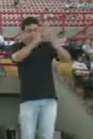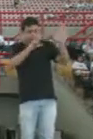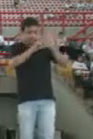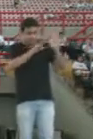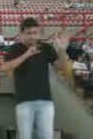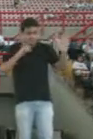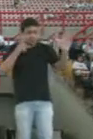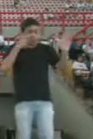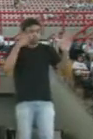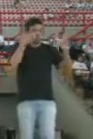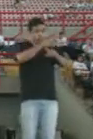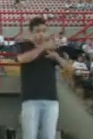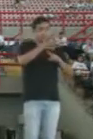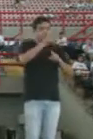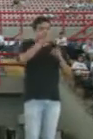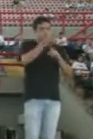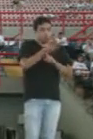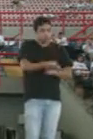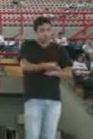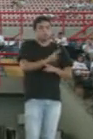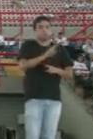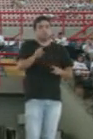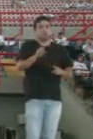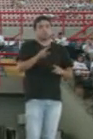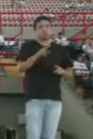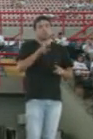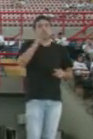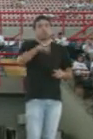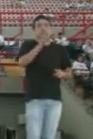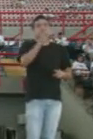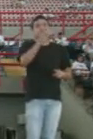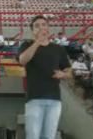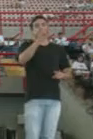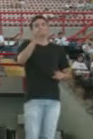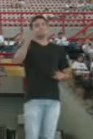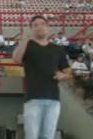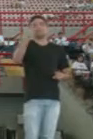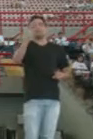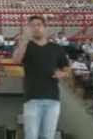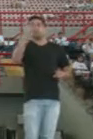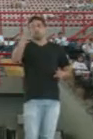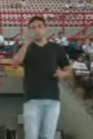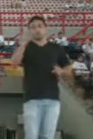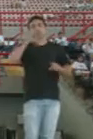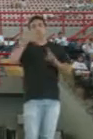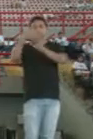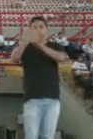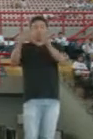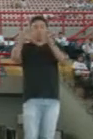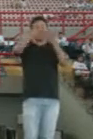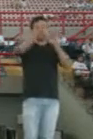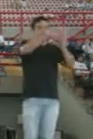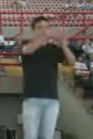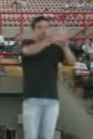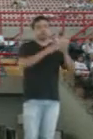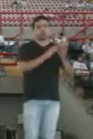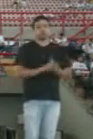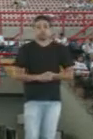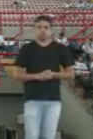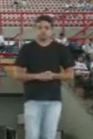que, e você vai mais para dentro. Como é o nome? Hipertexto. É um texto dentro do outro.